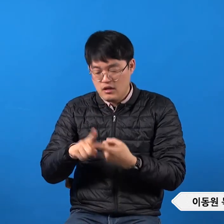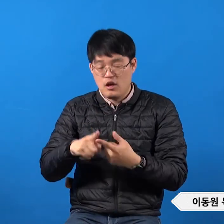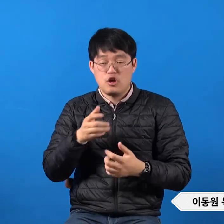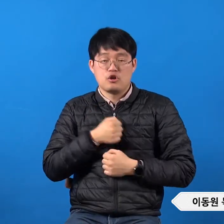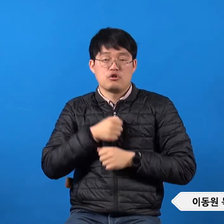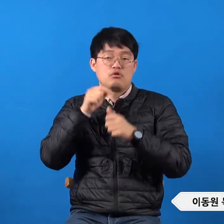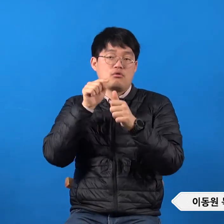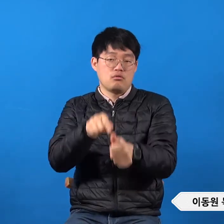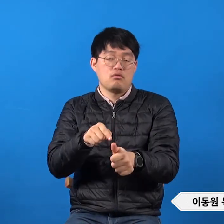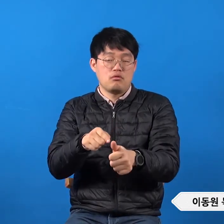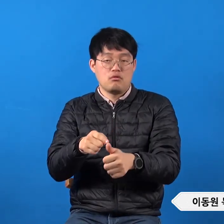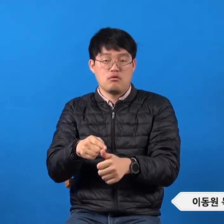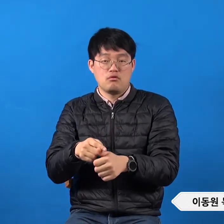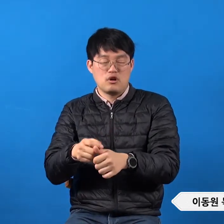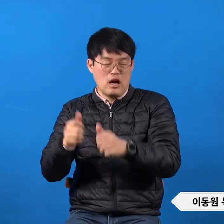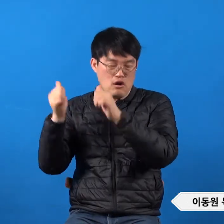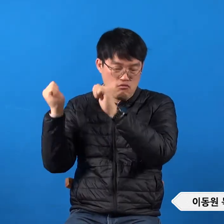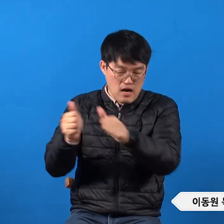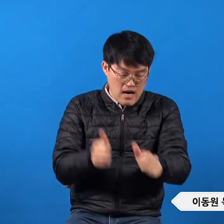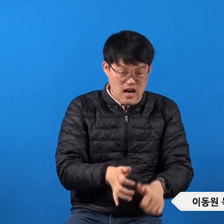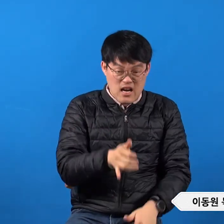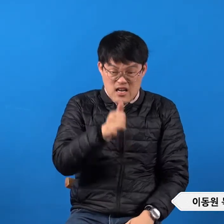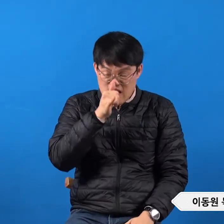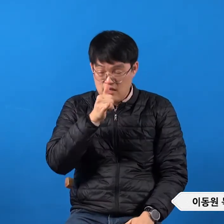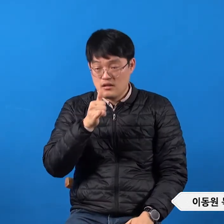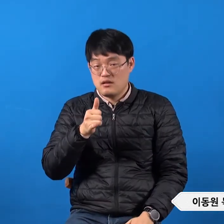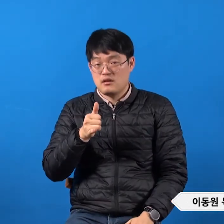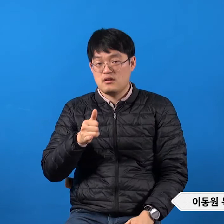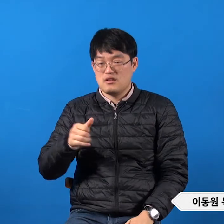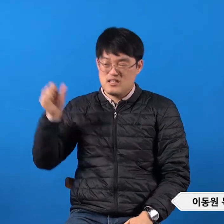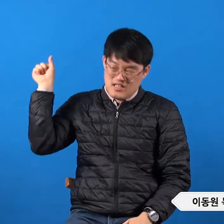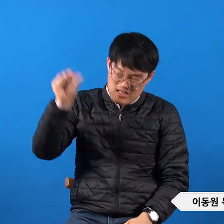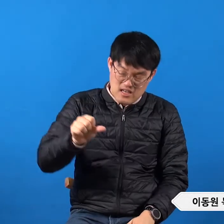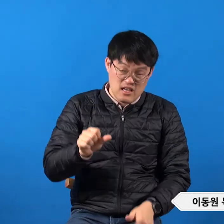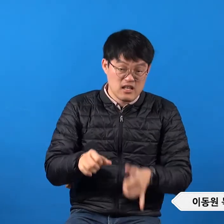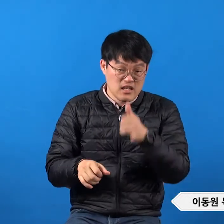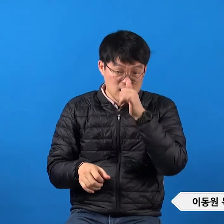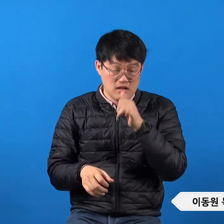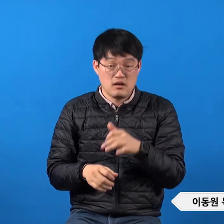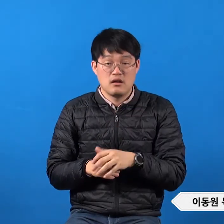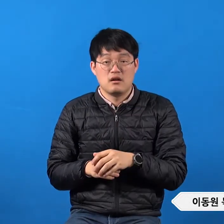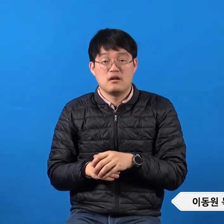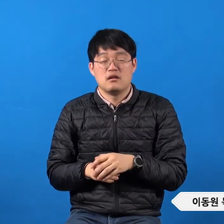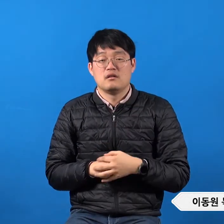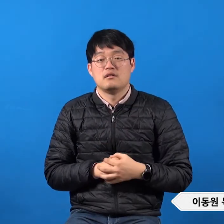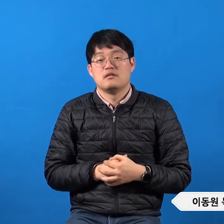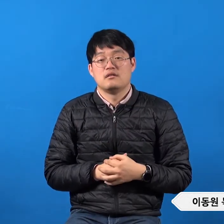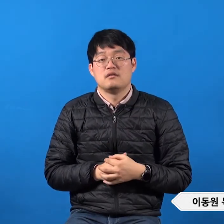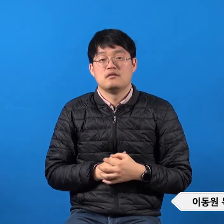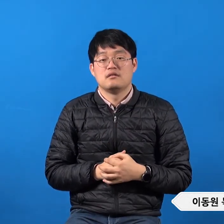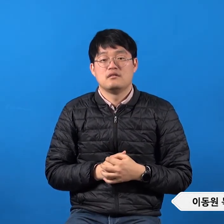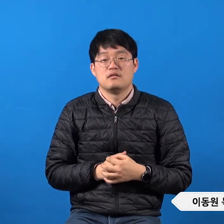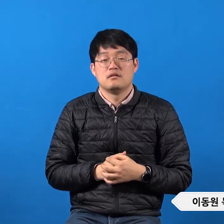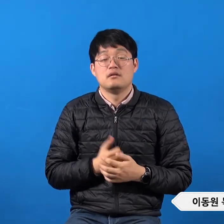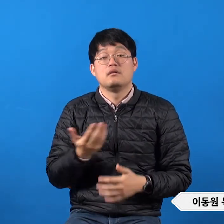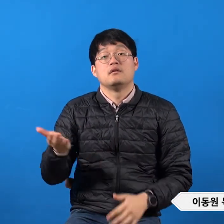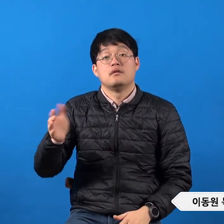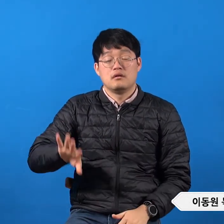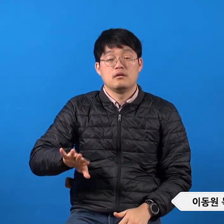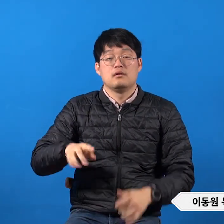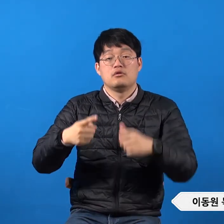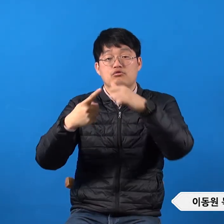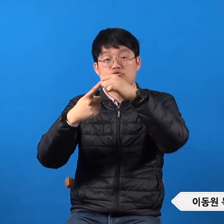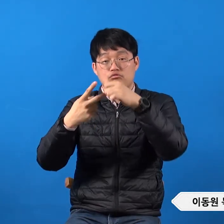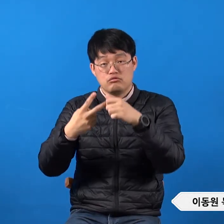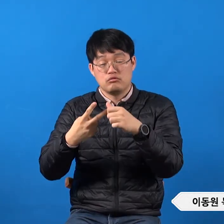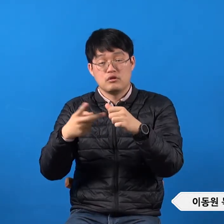화 있을진저, 화 있을진저, 화 있을진저, 화 있을진저, 화 있을진저. 그런데